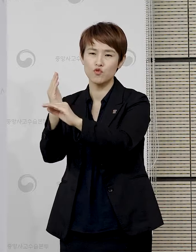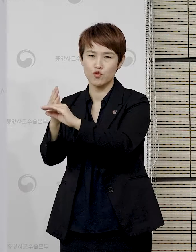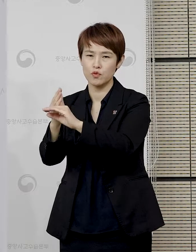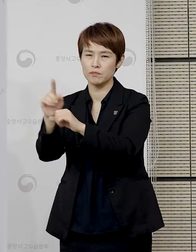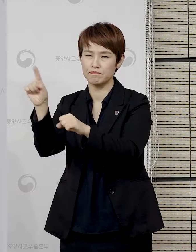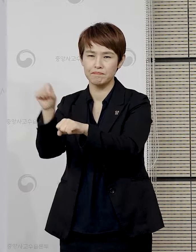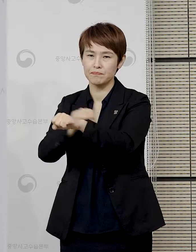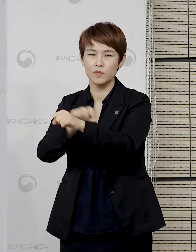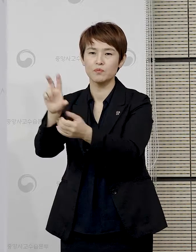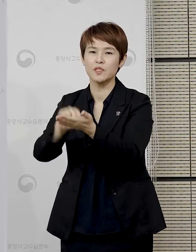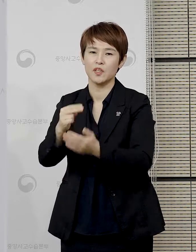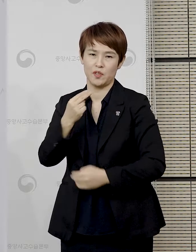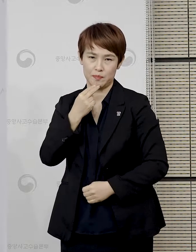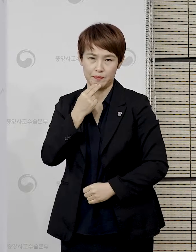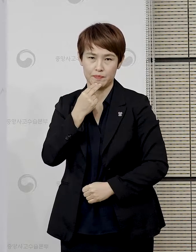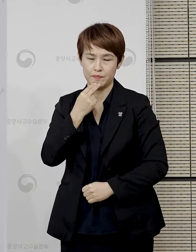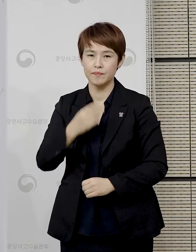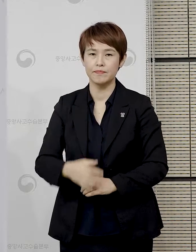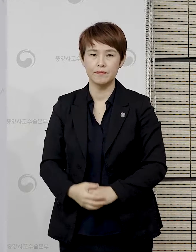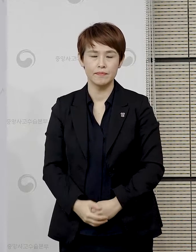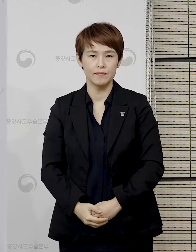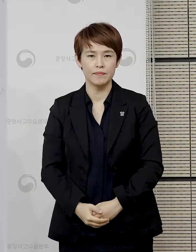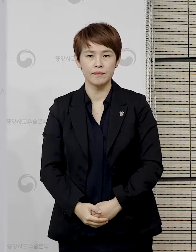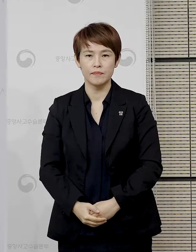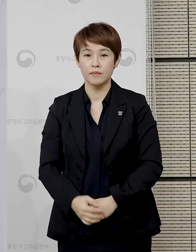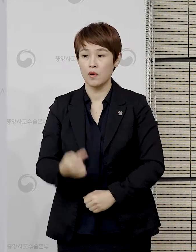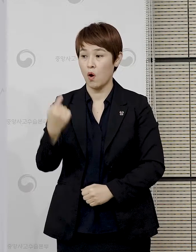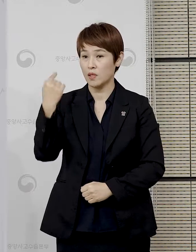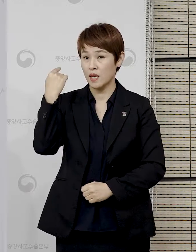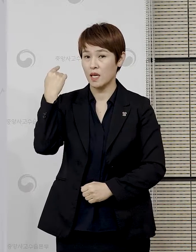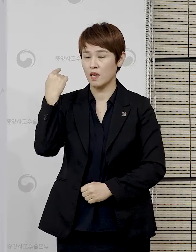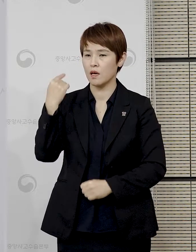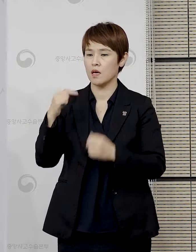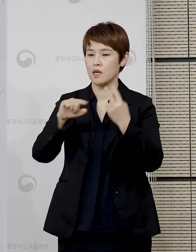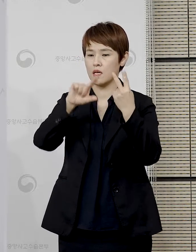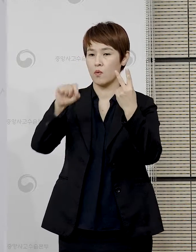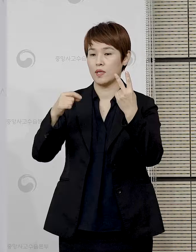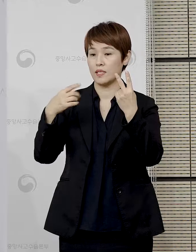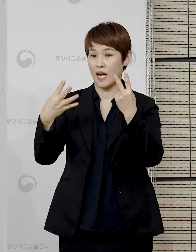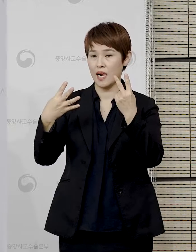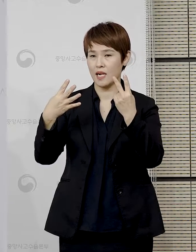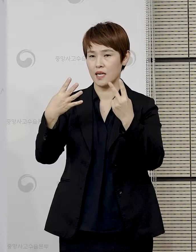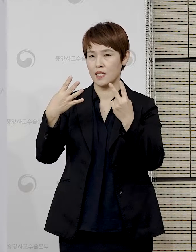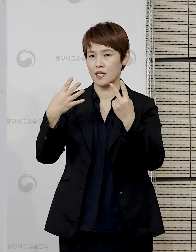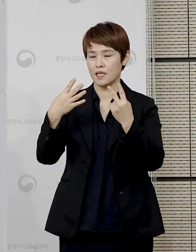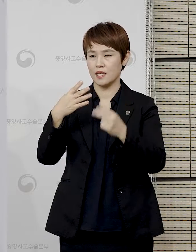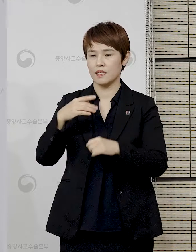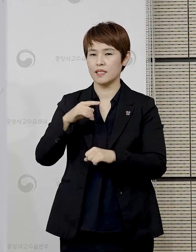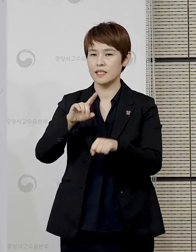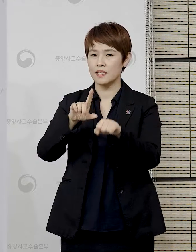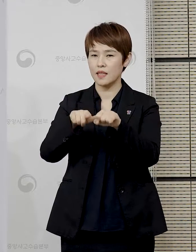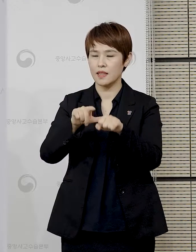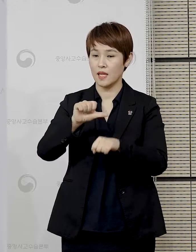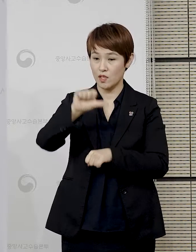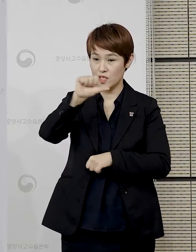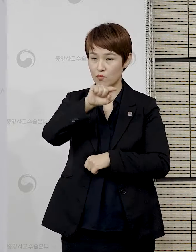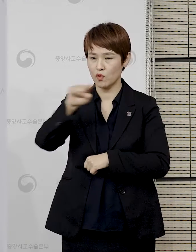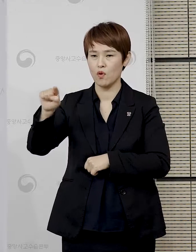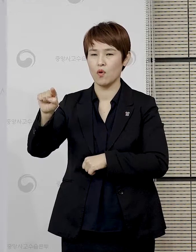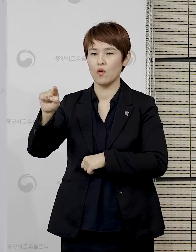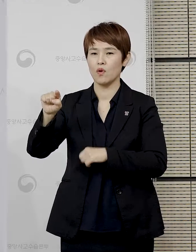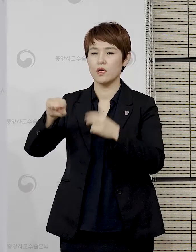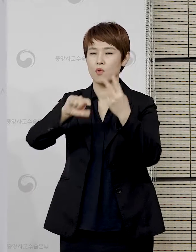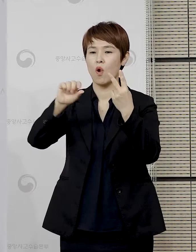없이 안정적으로 운영되고 있습니다. 어제자 즉 2월 4일 17시부터 2월 5일